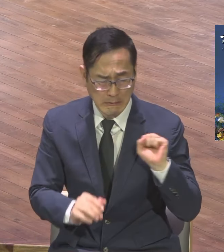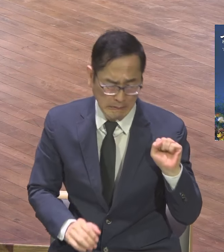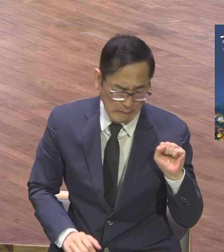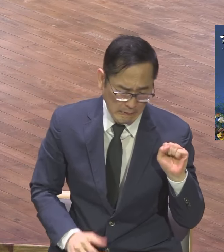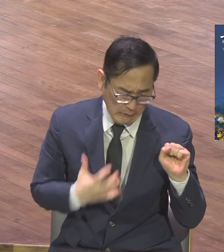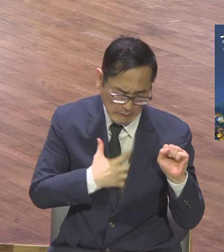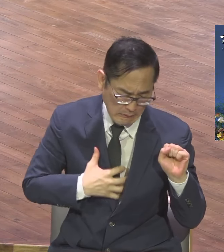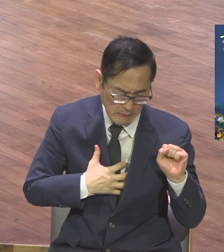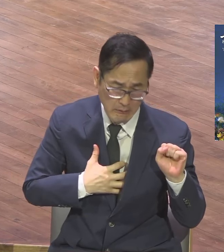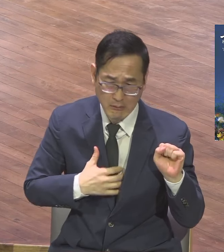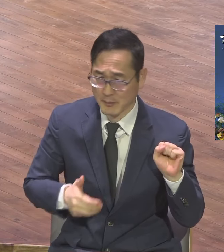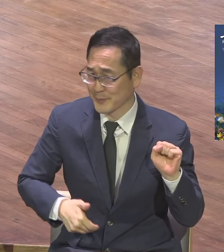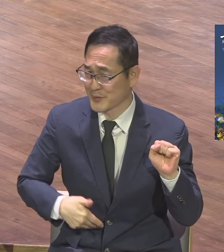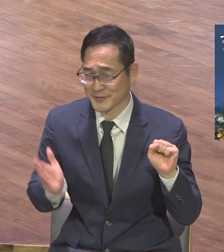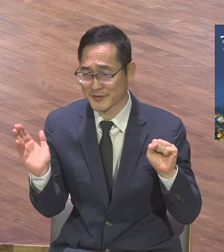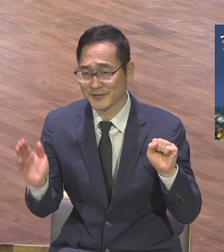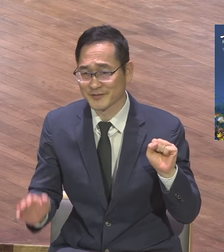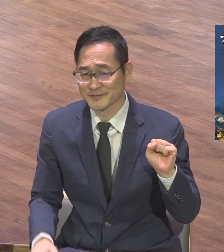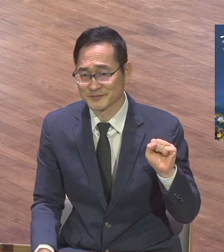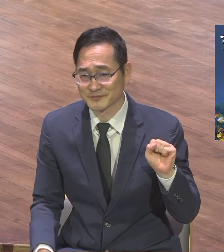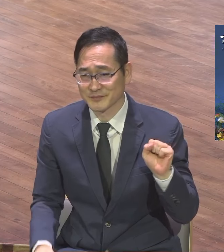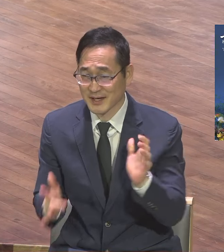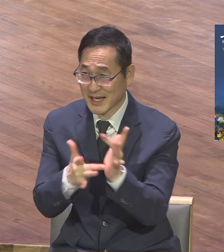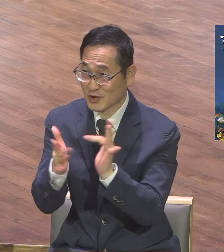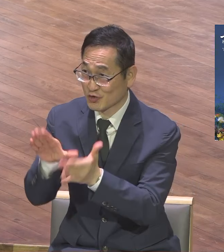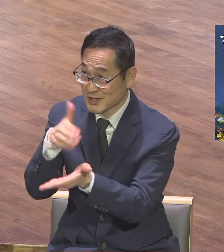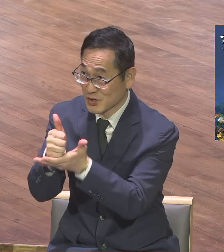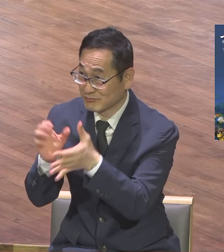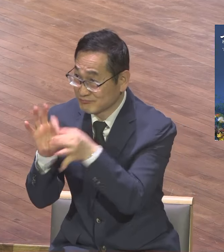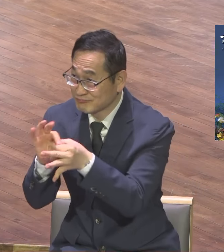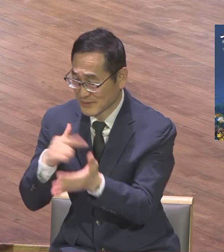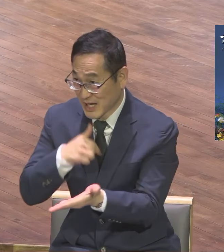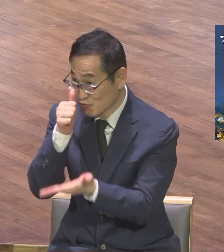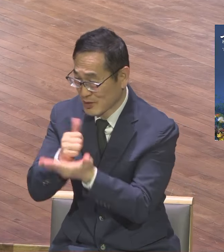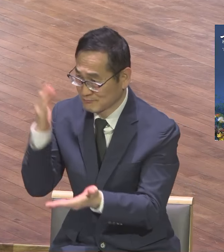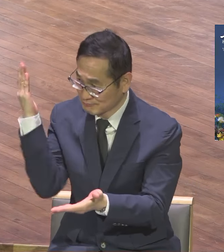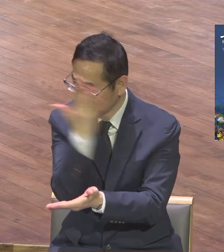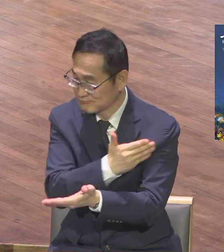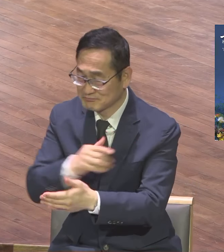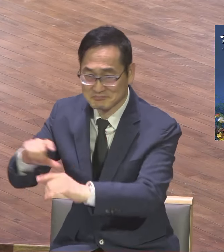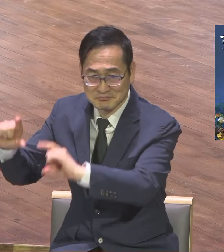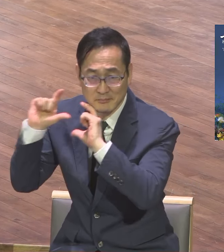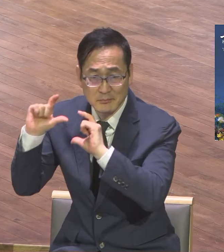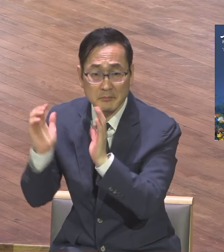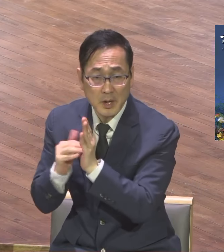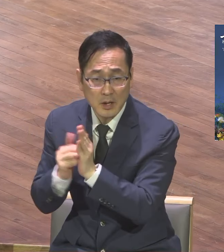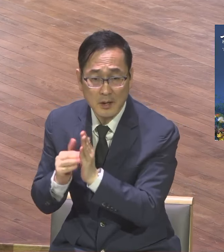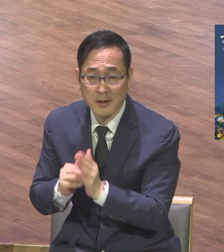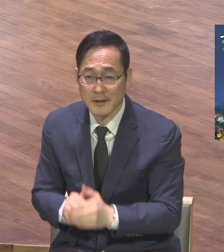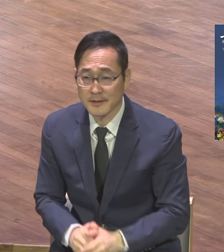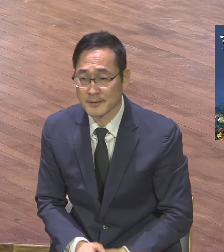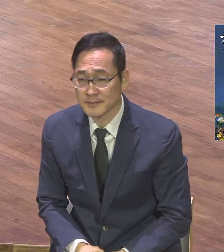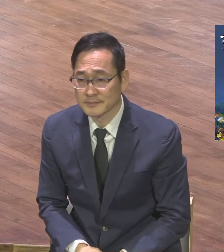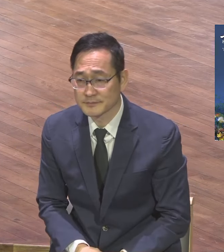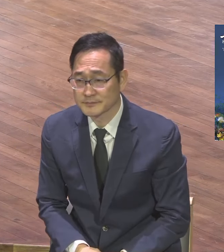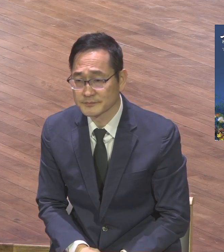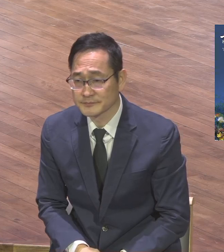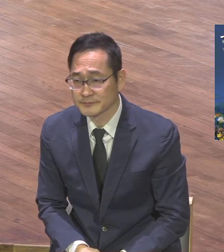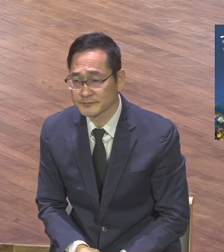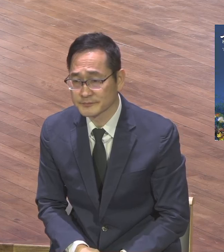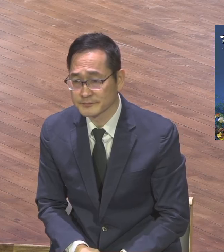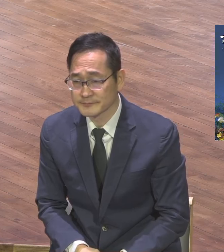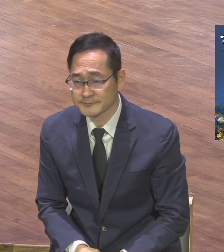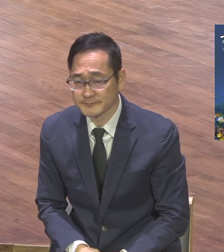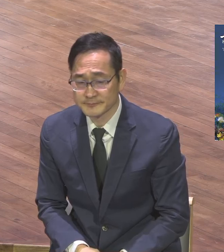마세요. 예수 그리스도가 네 모든 죄를 사하느니라. 많은 사람들이 그리스도가 주인된 삶이